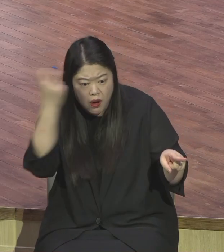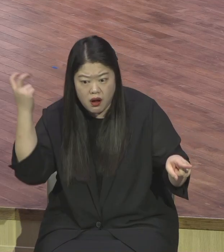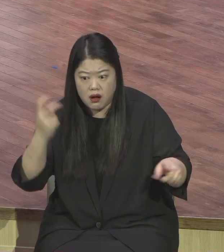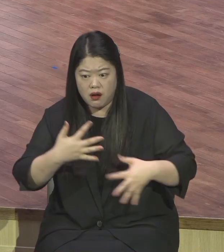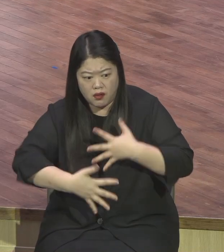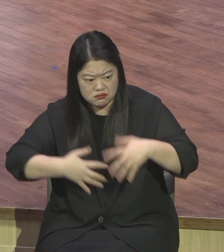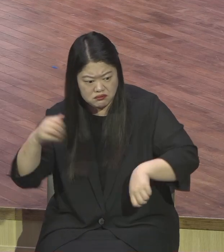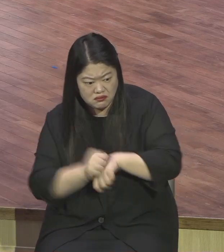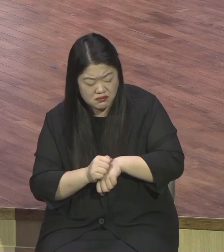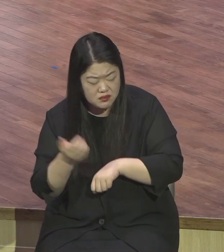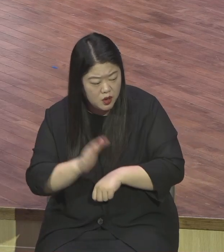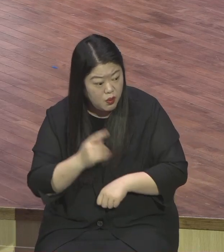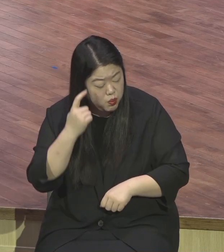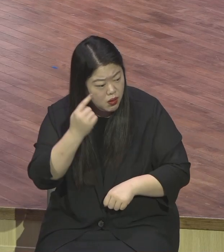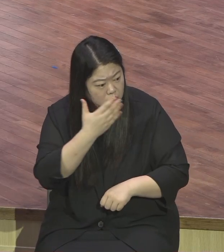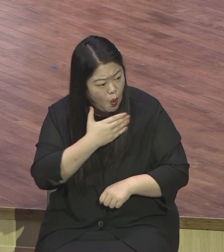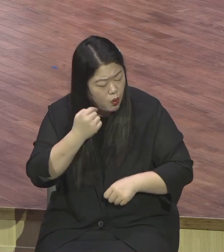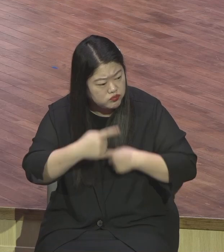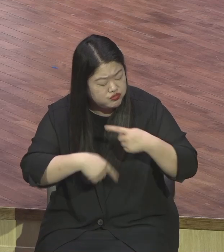사람이라 할지라도